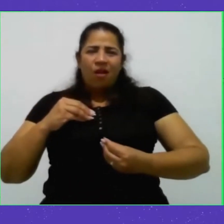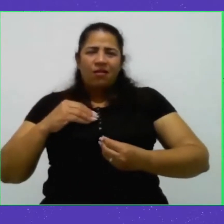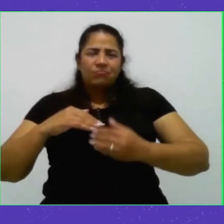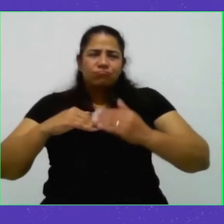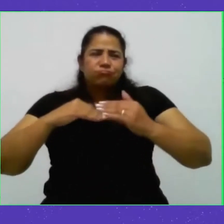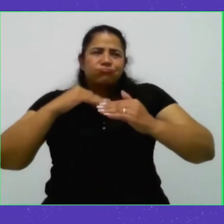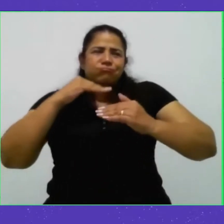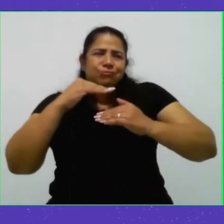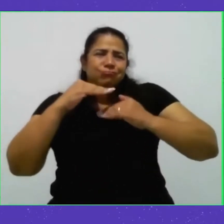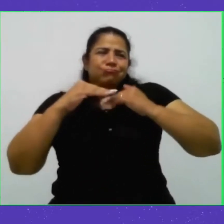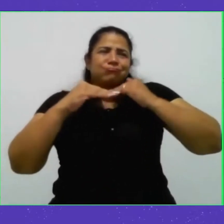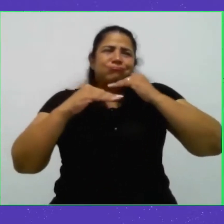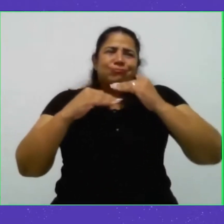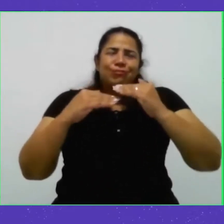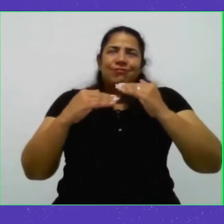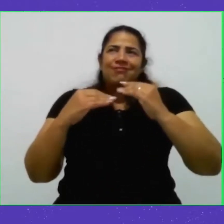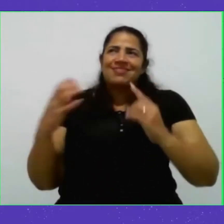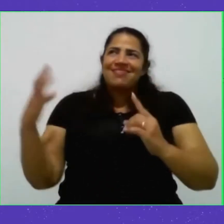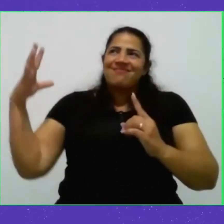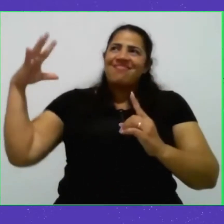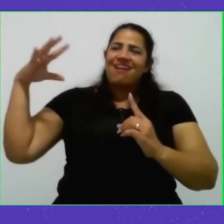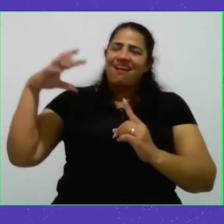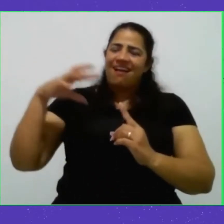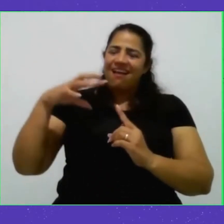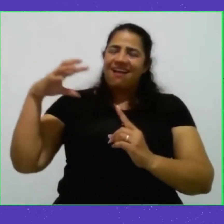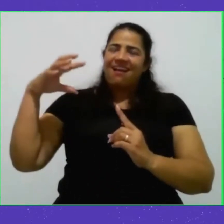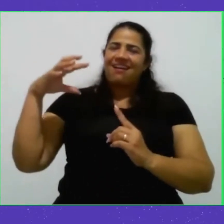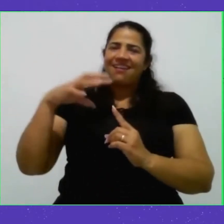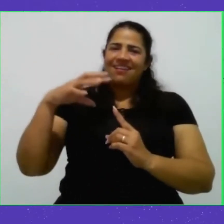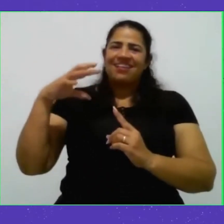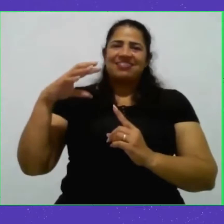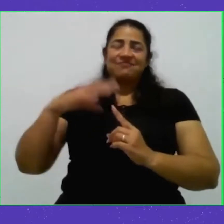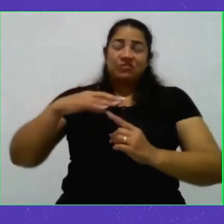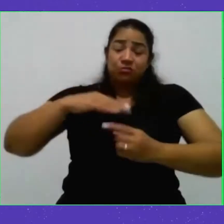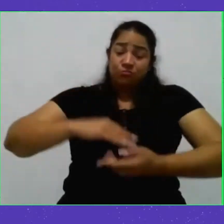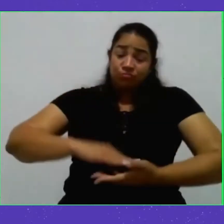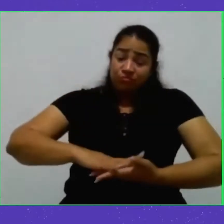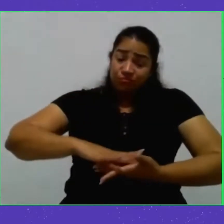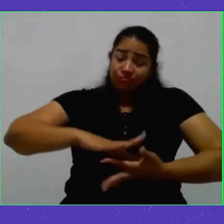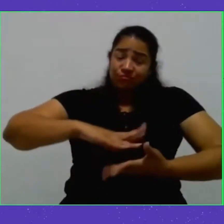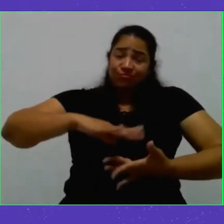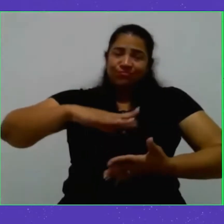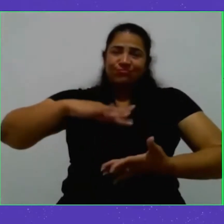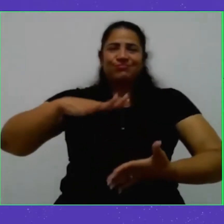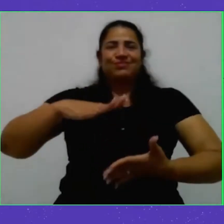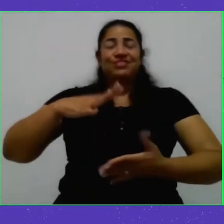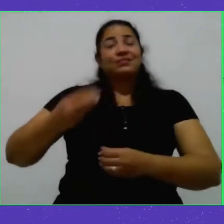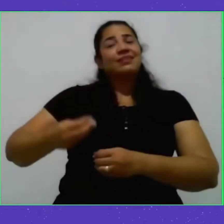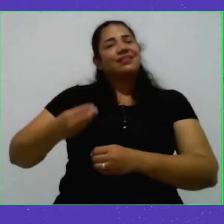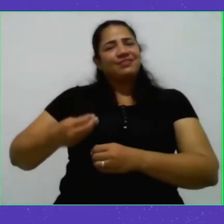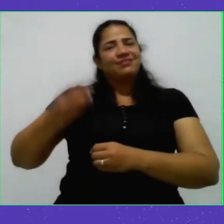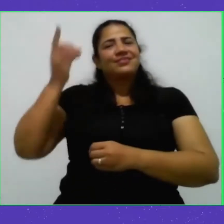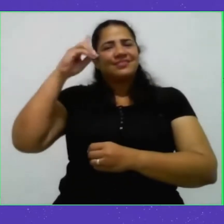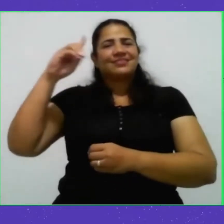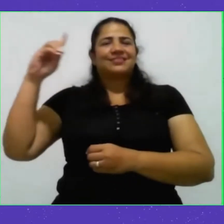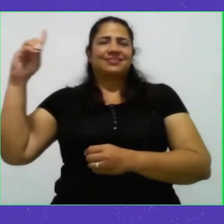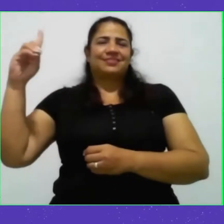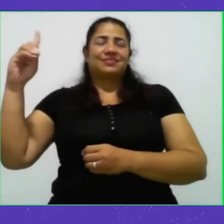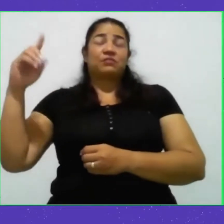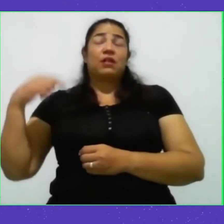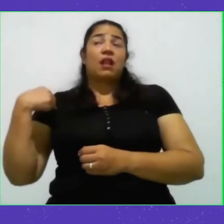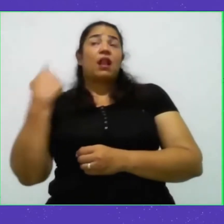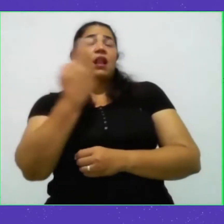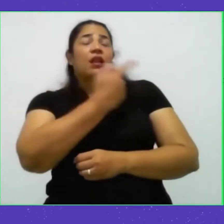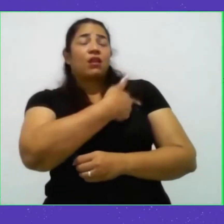sendo influenciada, vai sendo tomada. E aí nós temos a verdadeira felicidade.